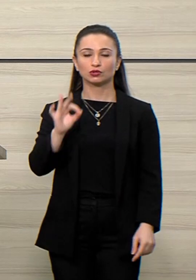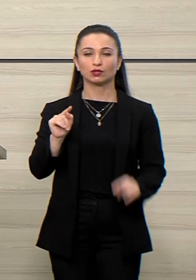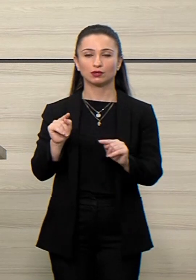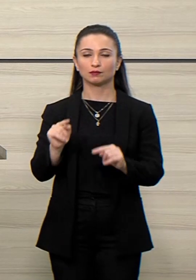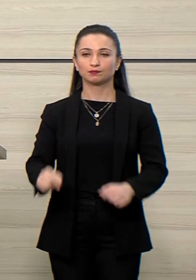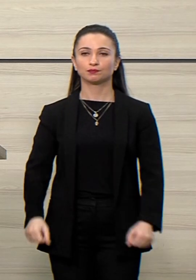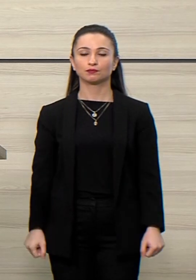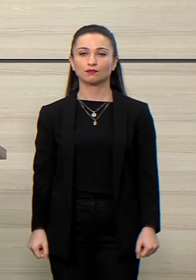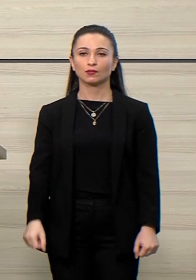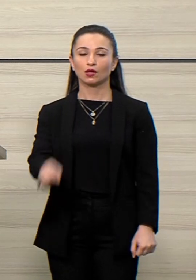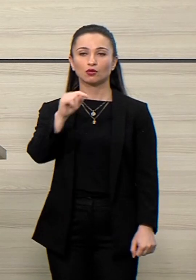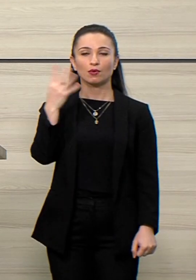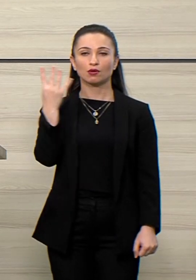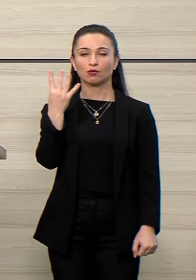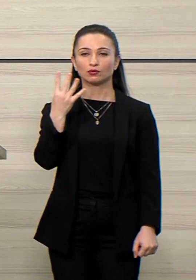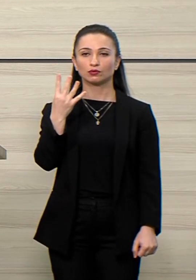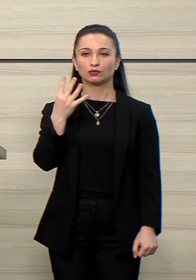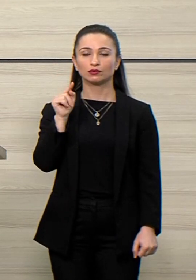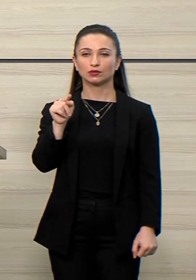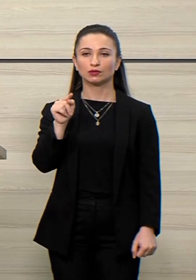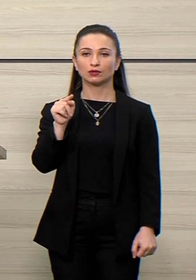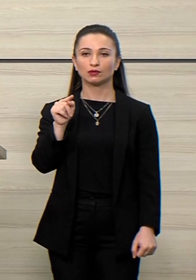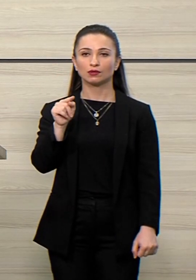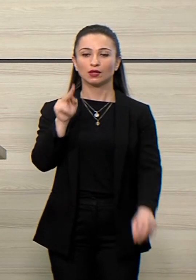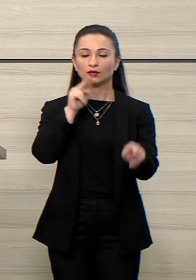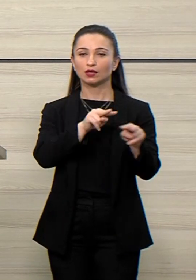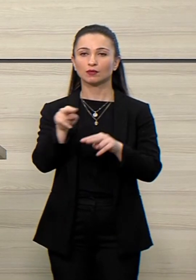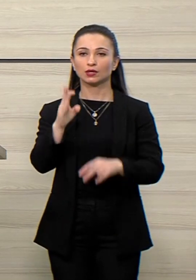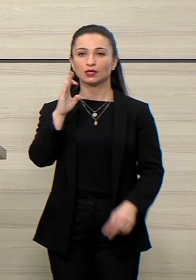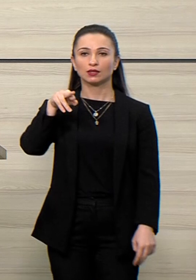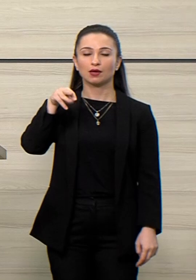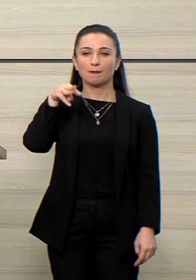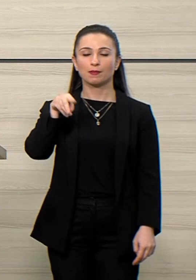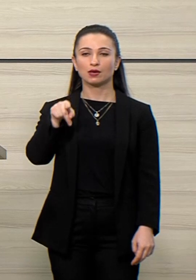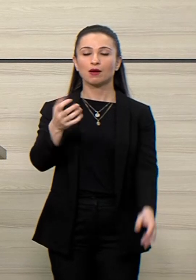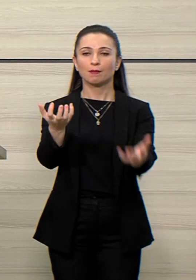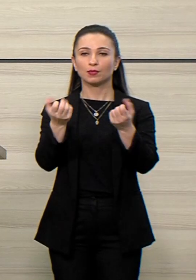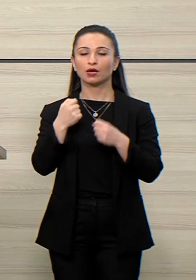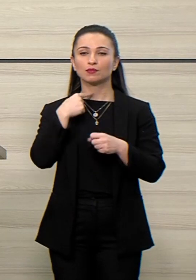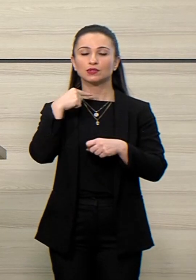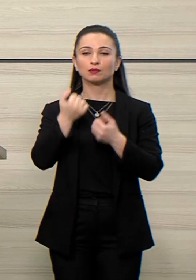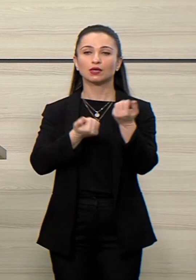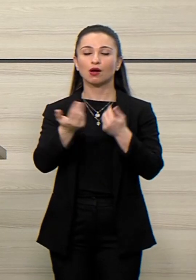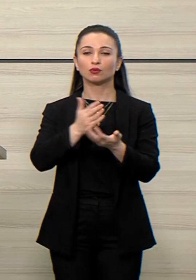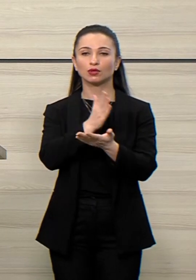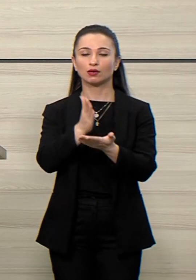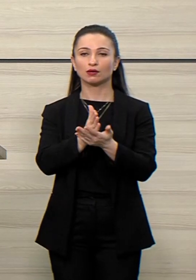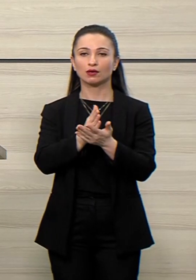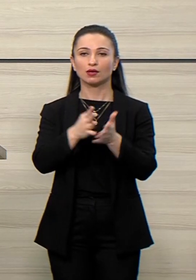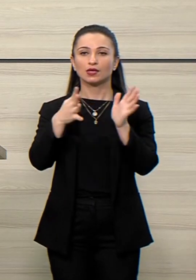0,85%. ნომერი 4 დავით ჭიჭინაძე ტრიბუნა ქდმ. მიღებული ხმების რაოდენობა